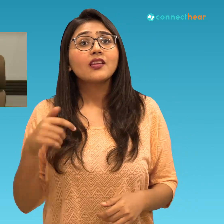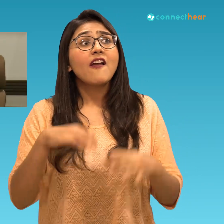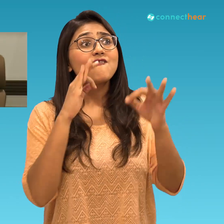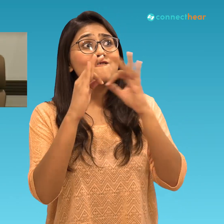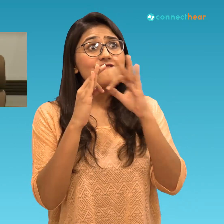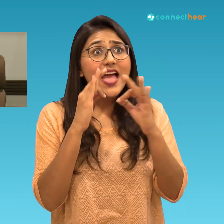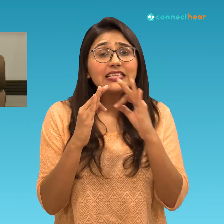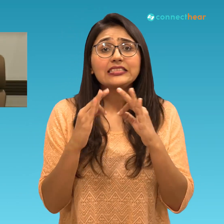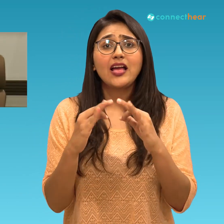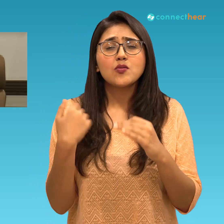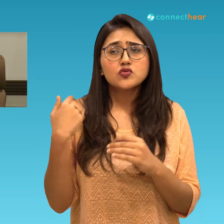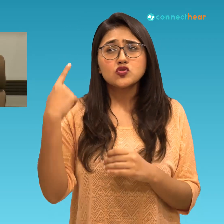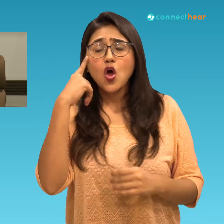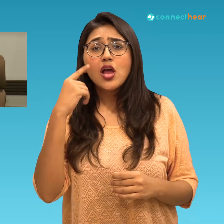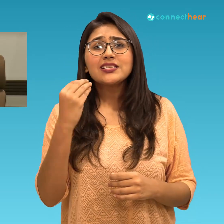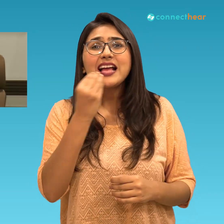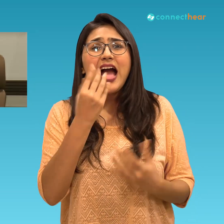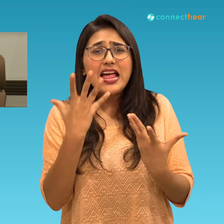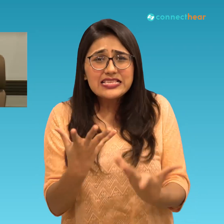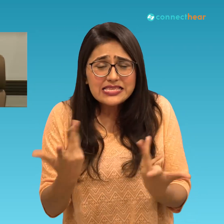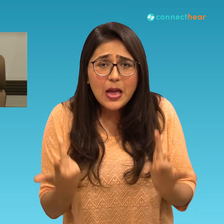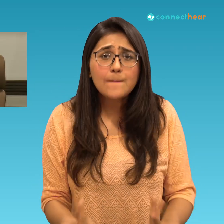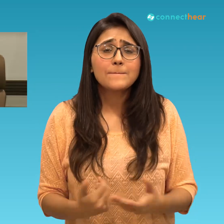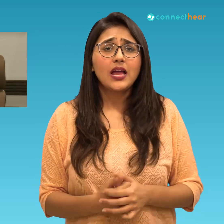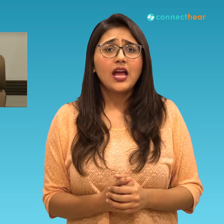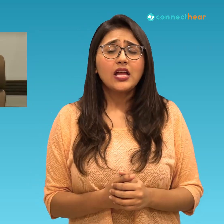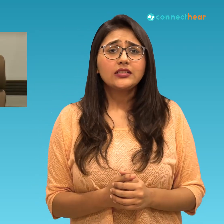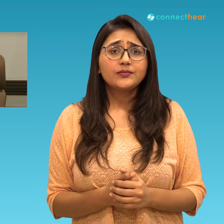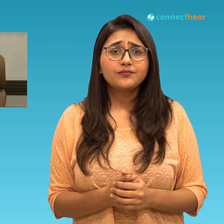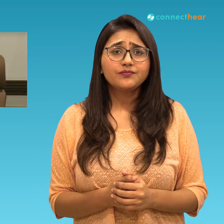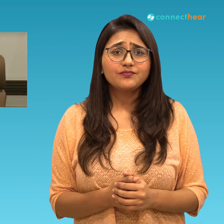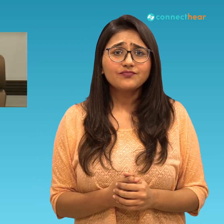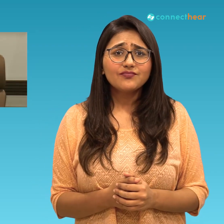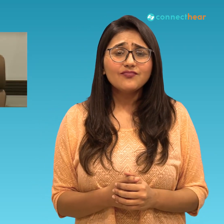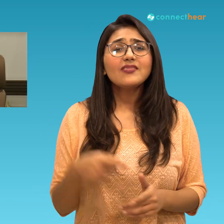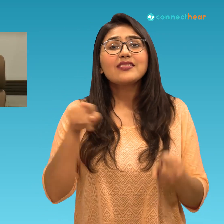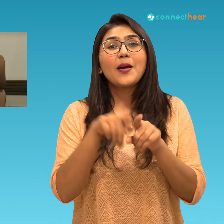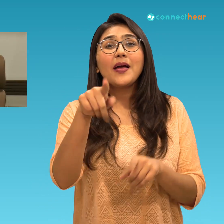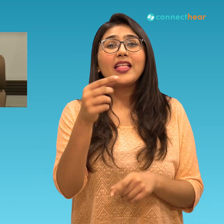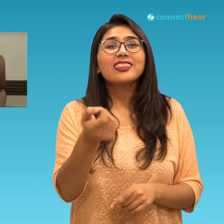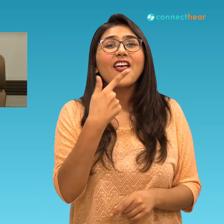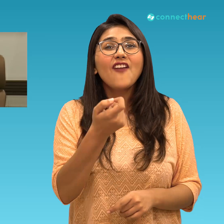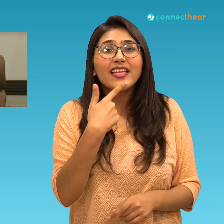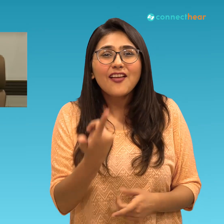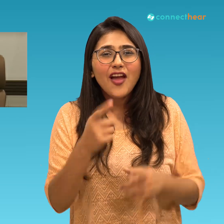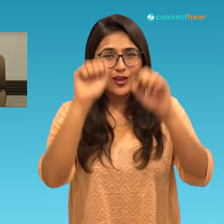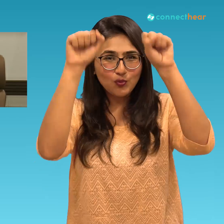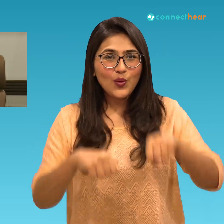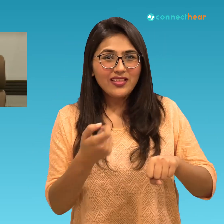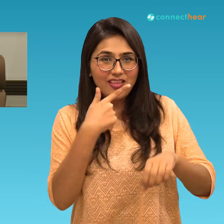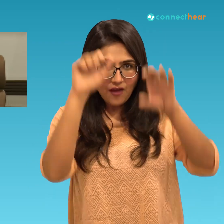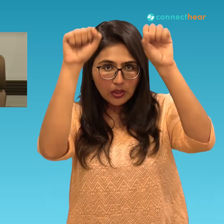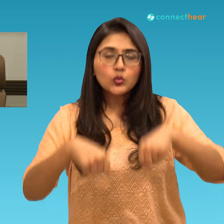میں کھانے پینے کی اشیاء، آپ کے جو فارمیسیز ہیں وہ اسی طرح جس طرح پہلے تھا